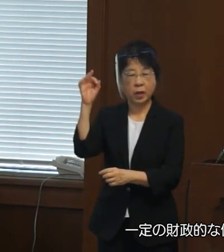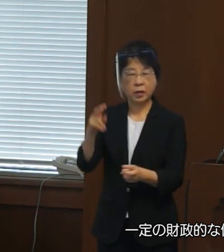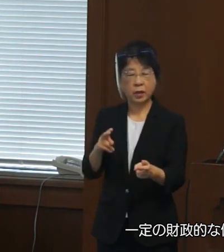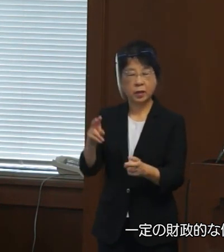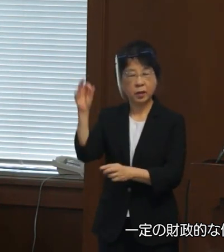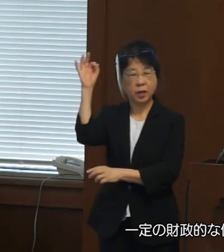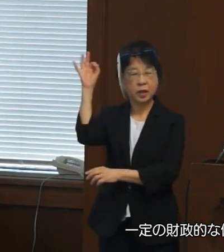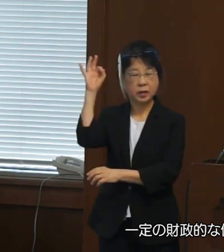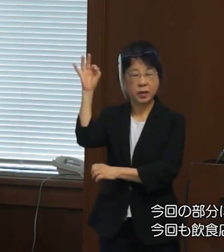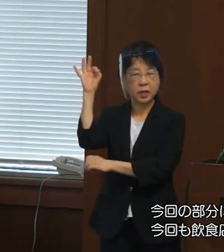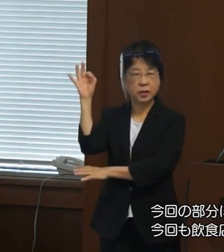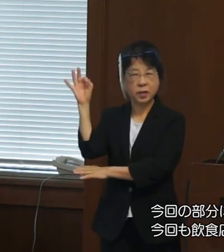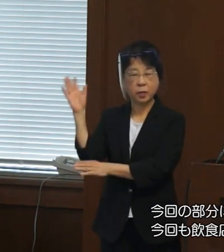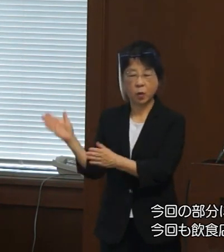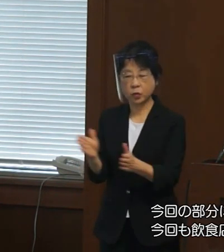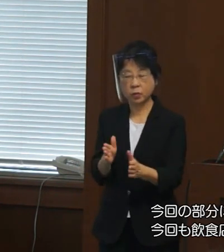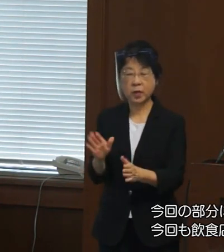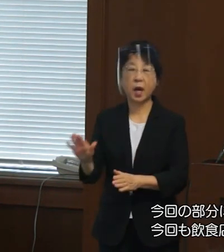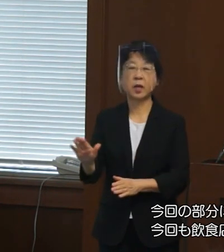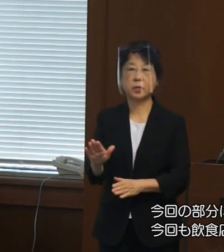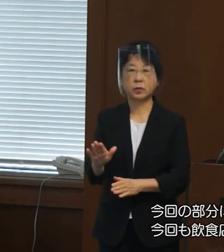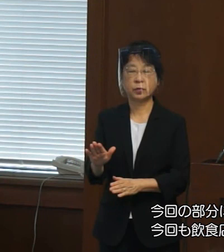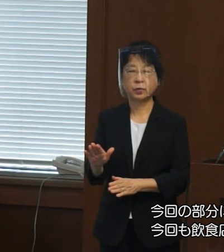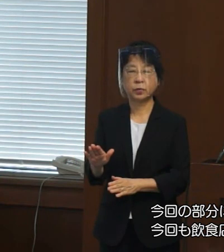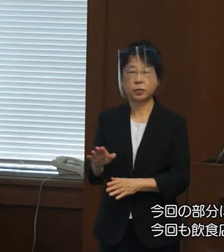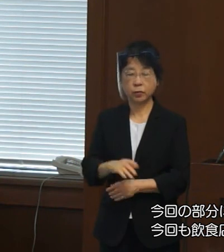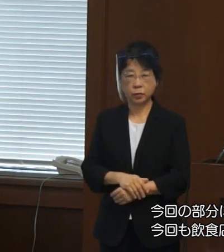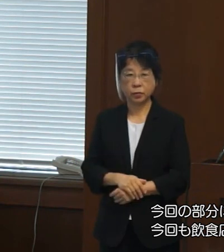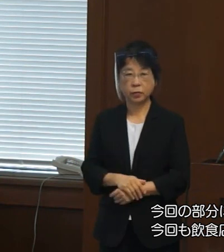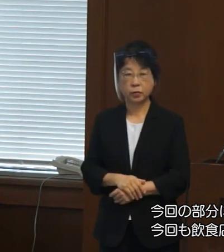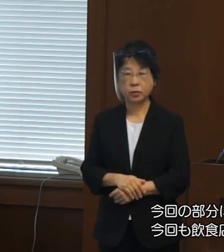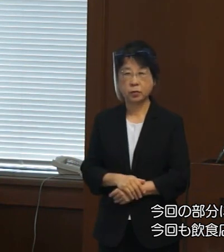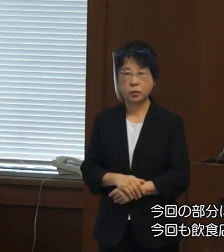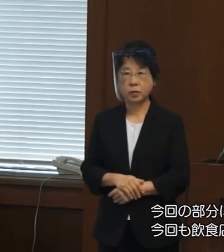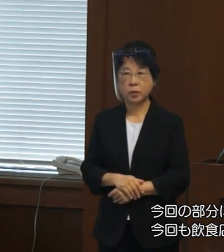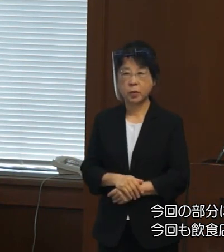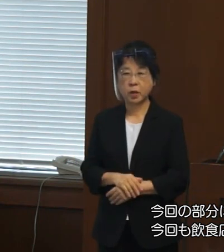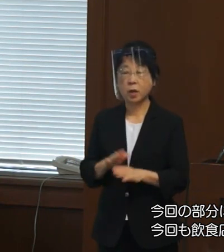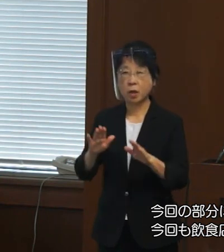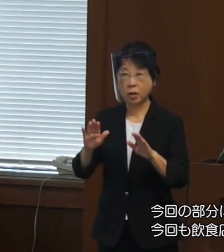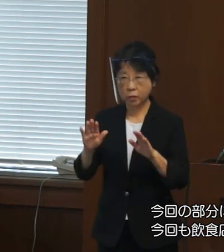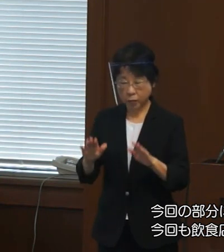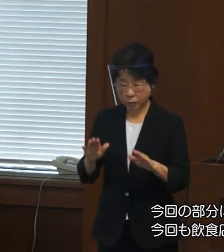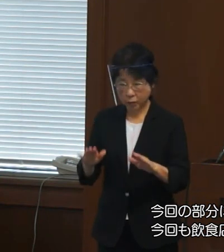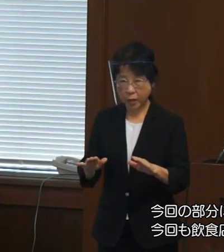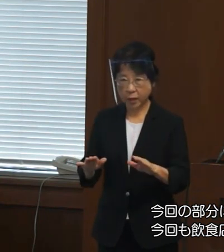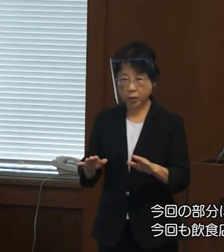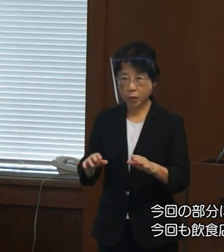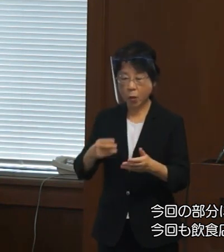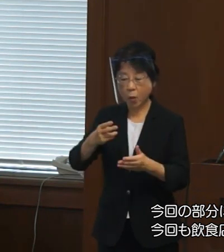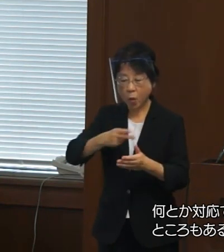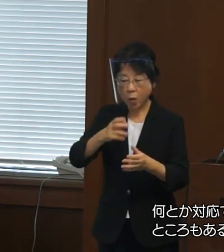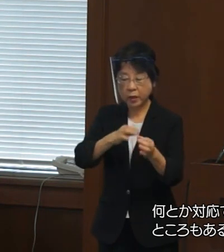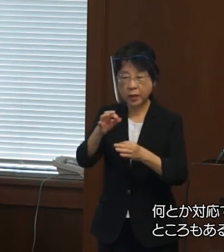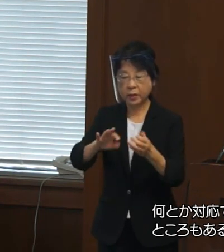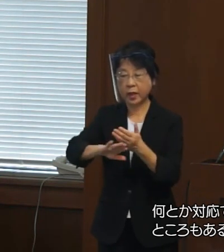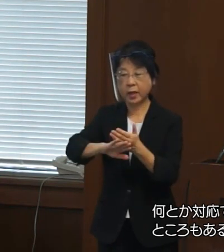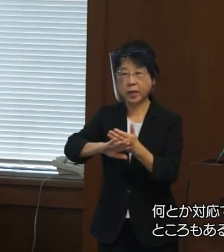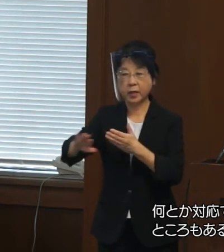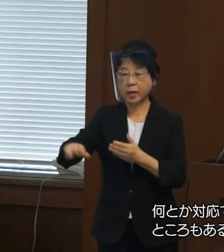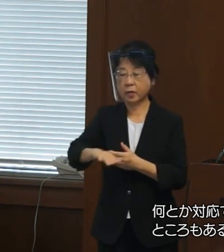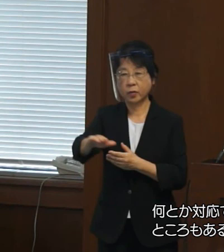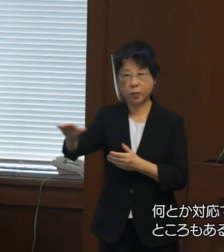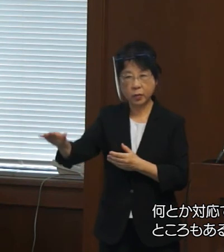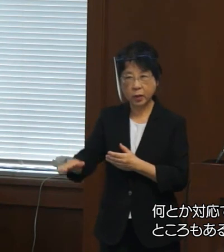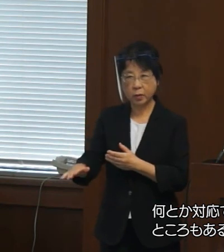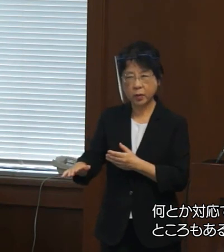で、今回の部分に関してはですね、今回 の飲食店以外についてもですね、なんとか対